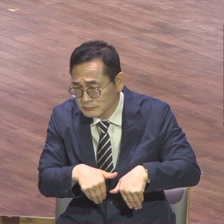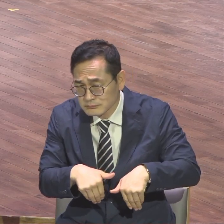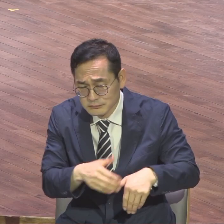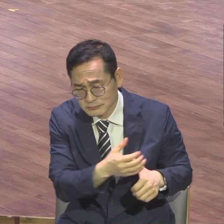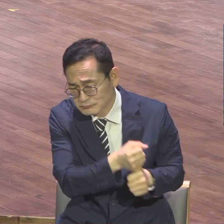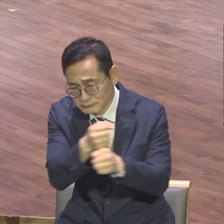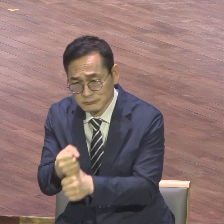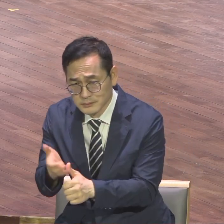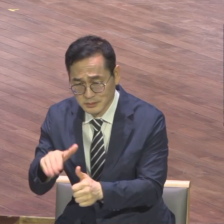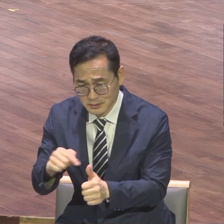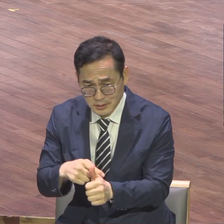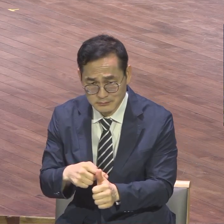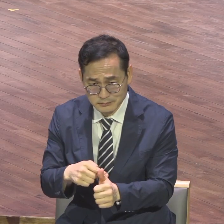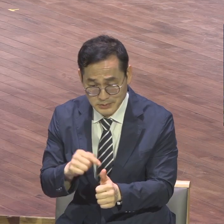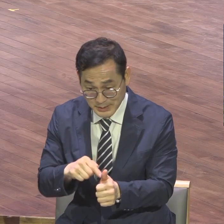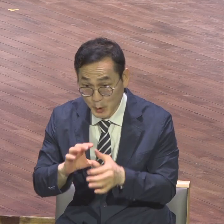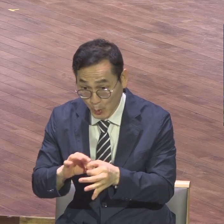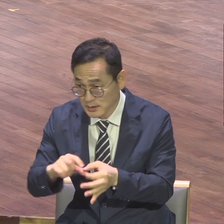하나님의 이름을 높였어요.